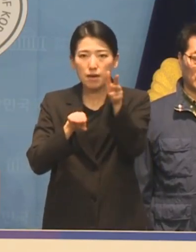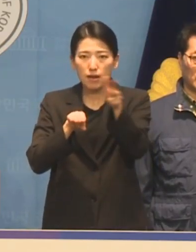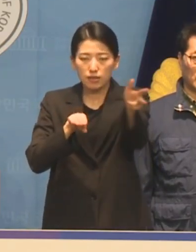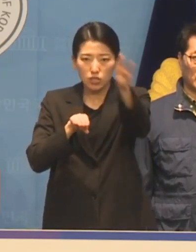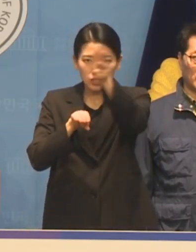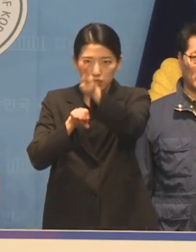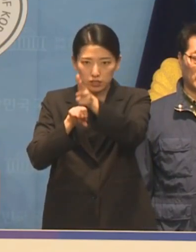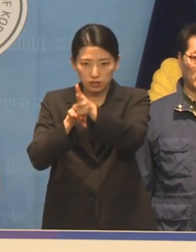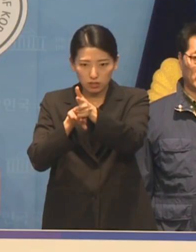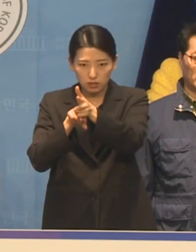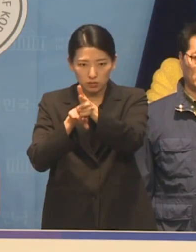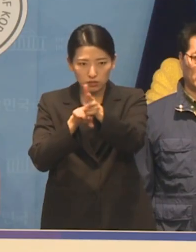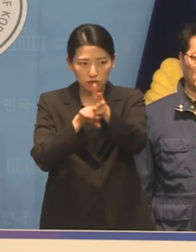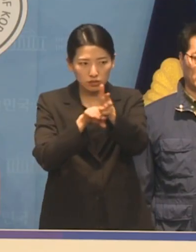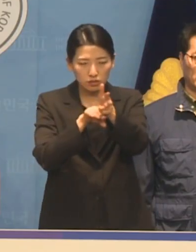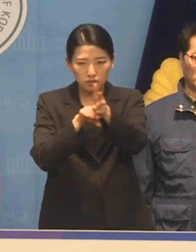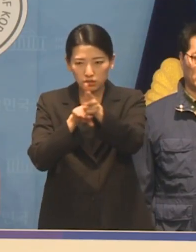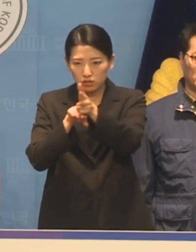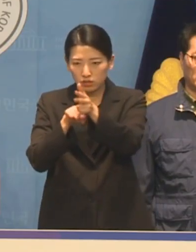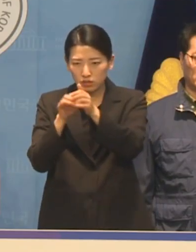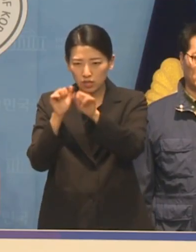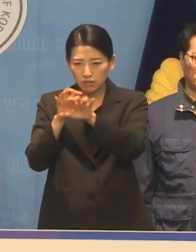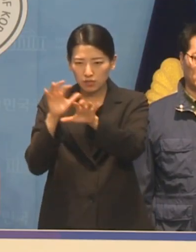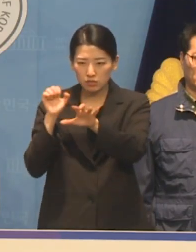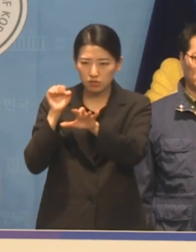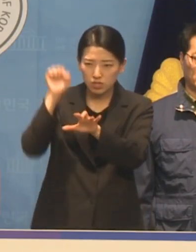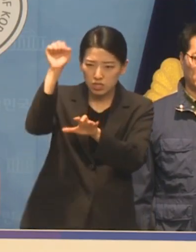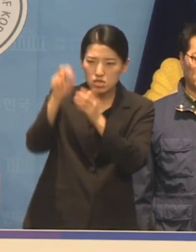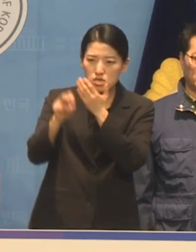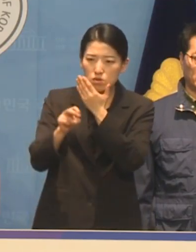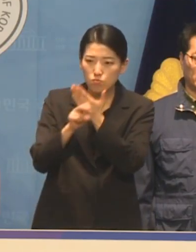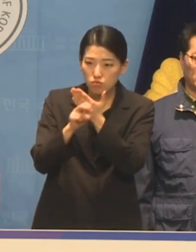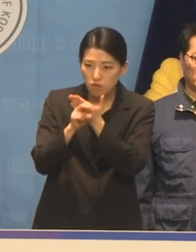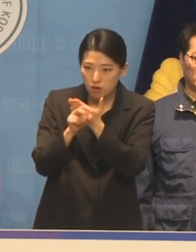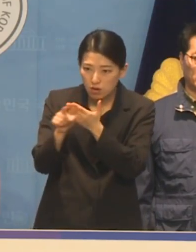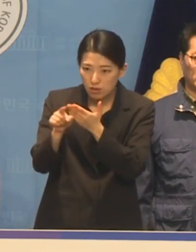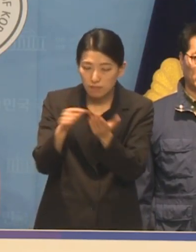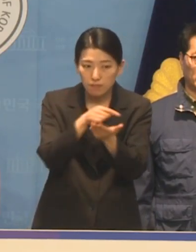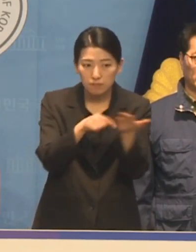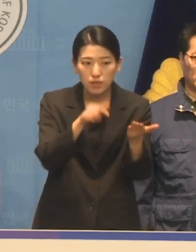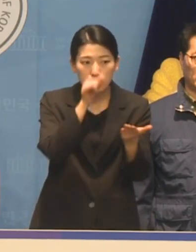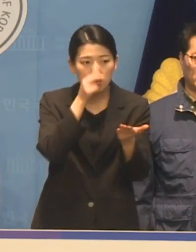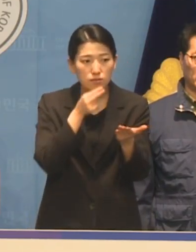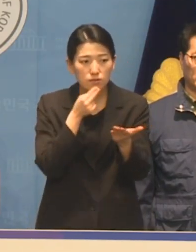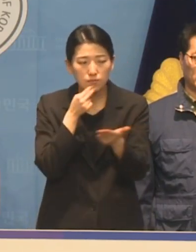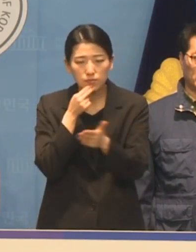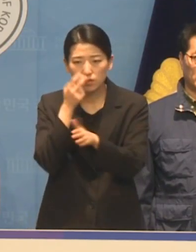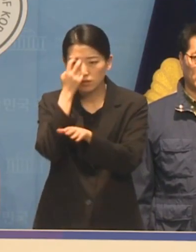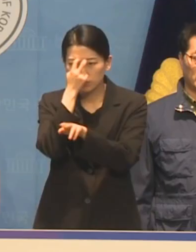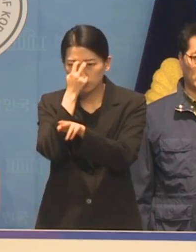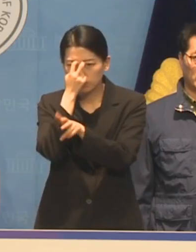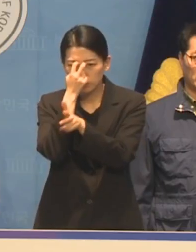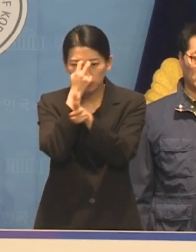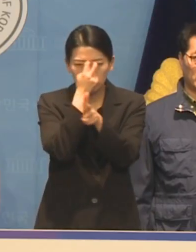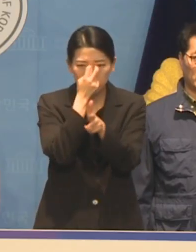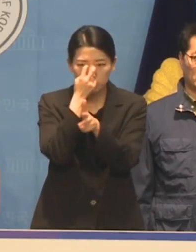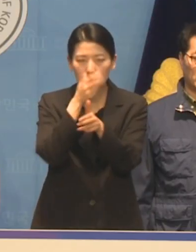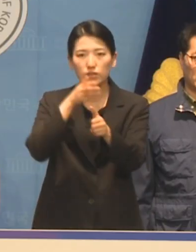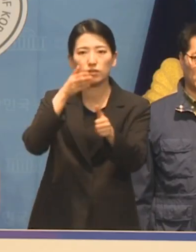이상 시위로 인한 불법 시위로 인한 피해자가 발생하지 않도록 조치해 주시기 바랍니다.